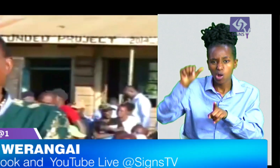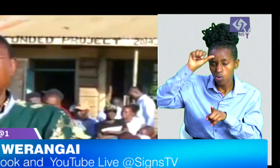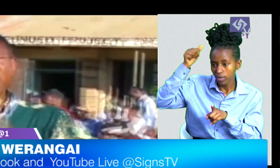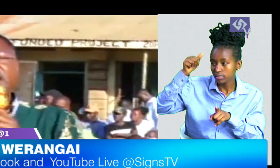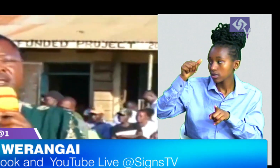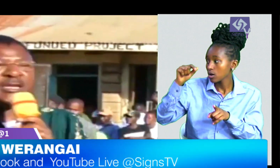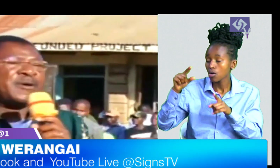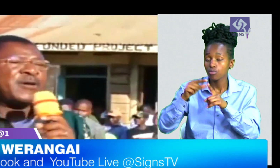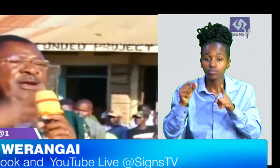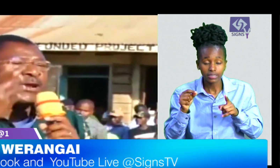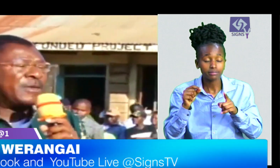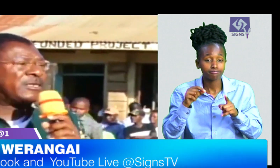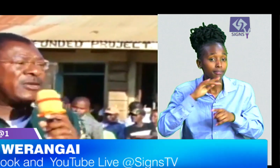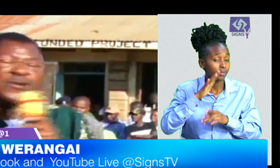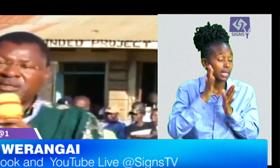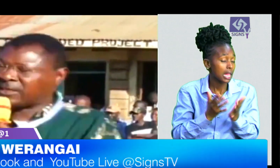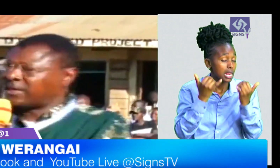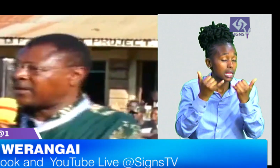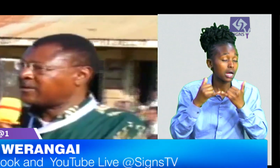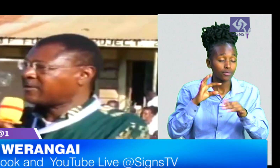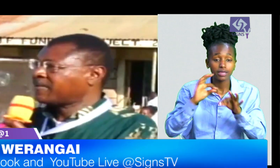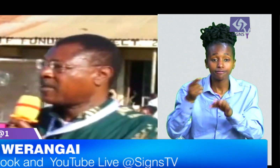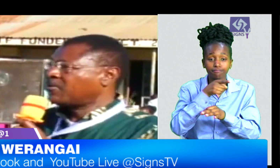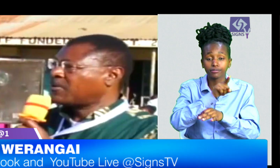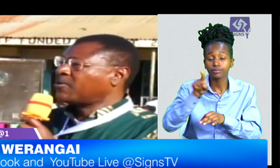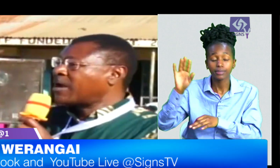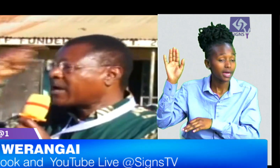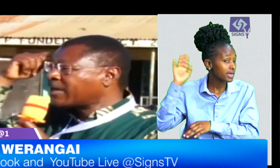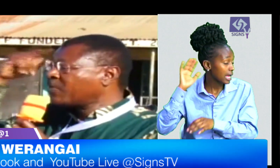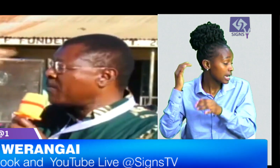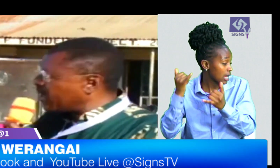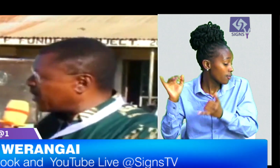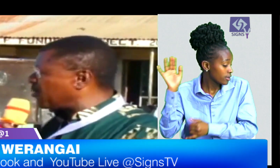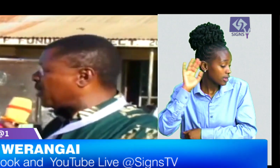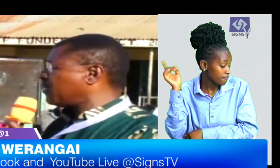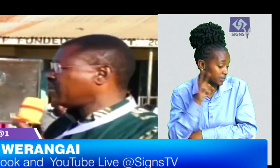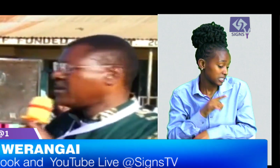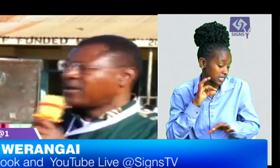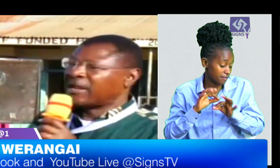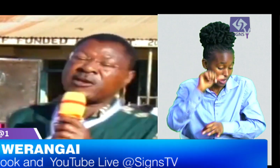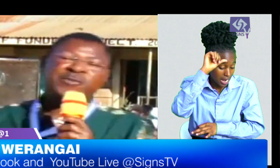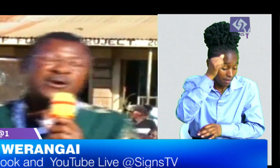Yala alisema wale wana masikio wamesikia, wale wana akili wameelewa, lakini tumeona wale